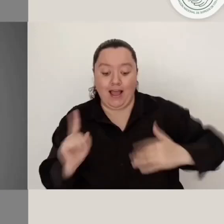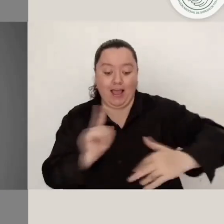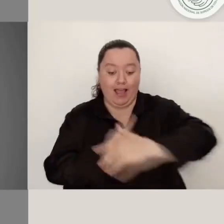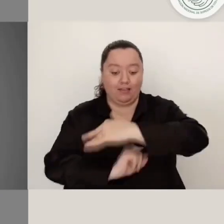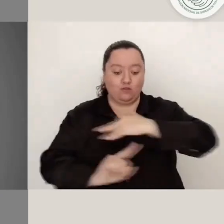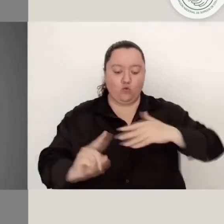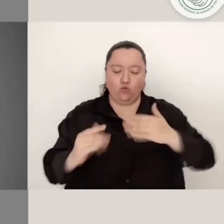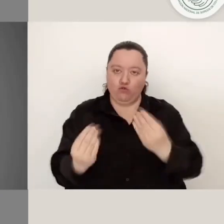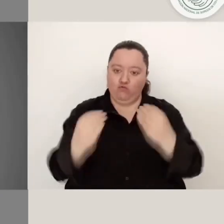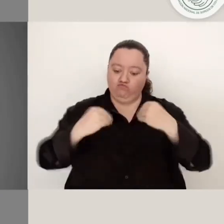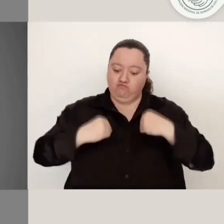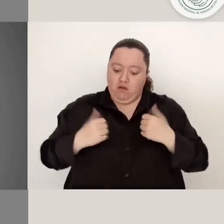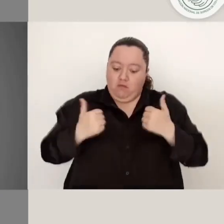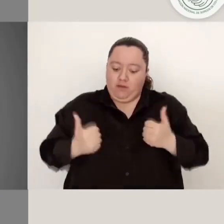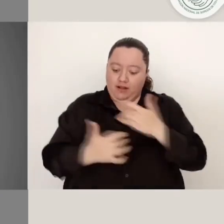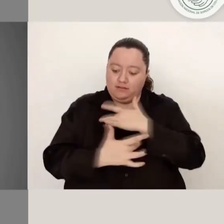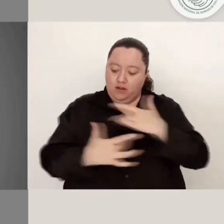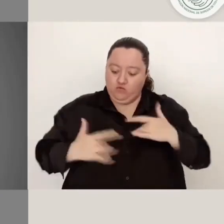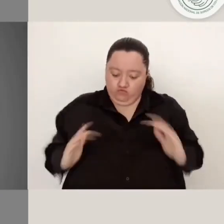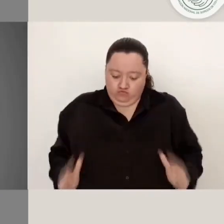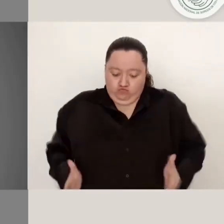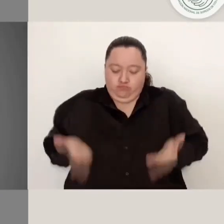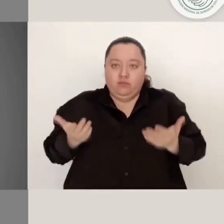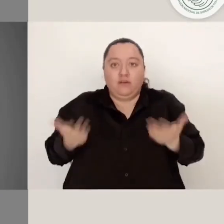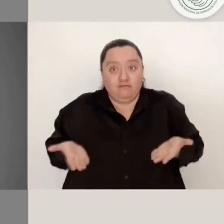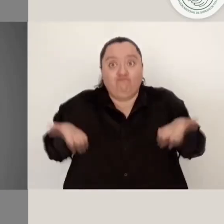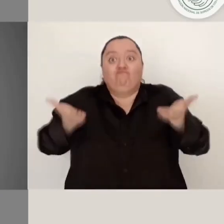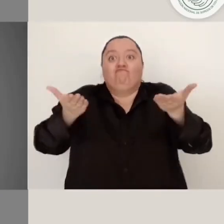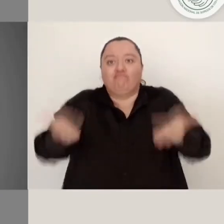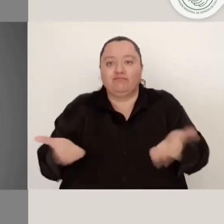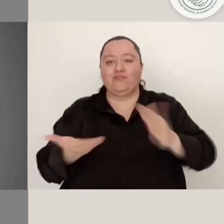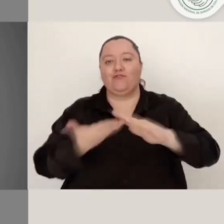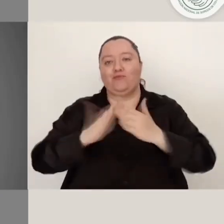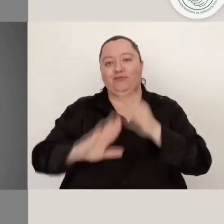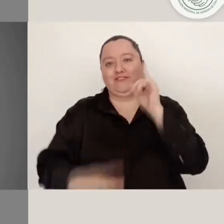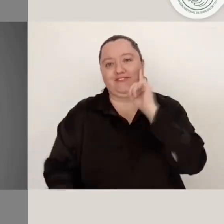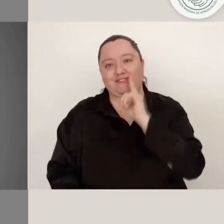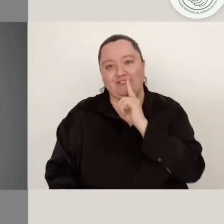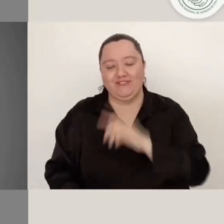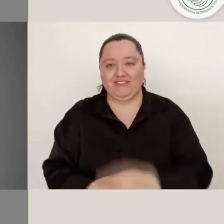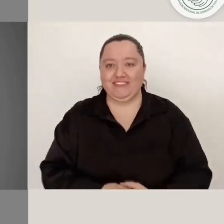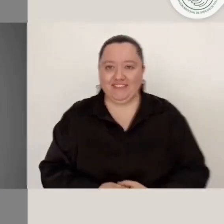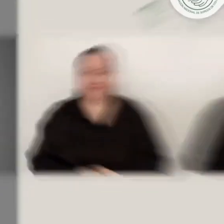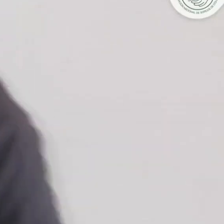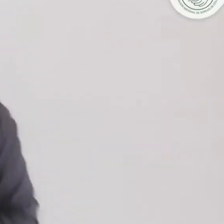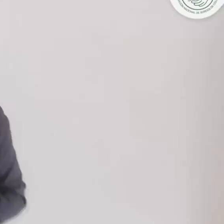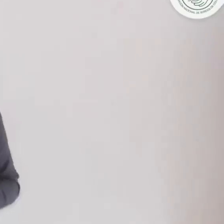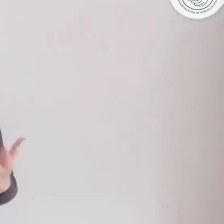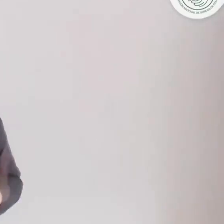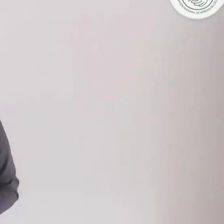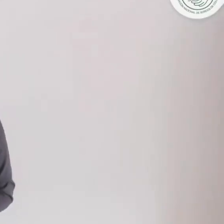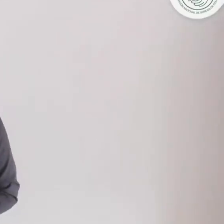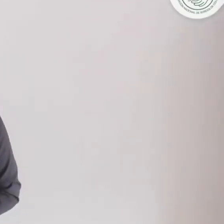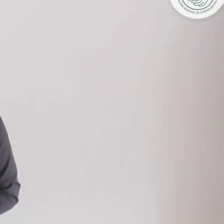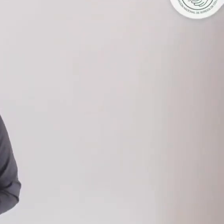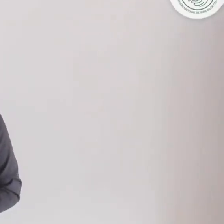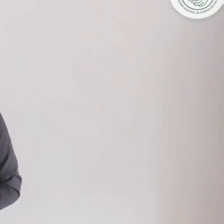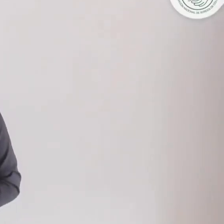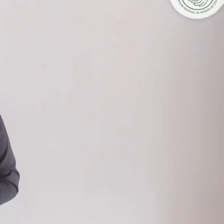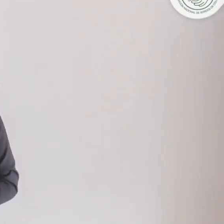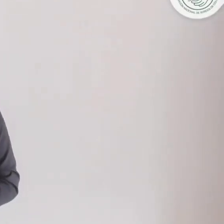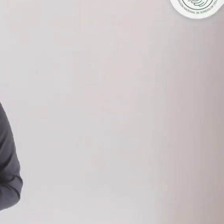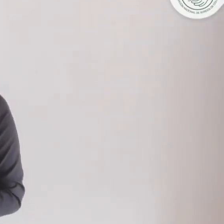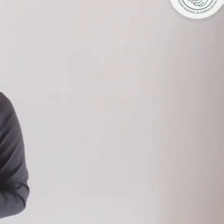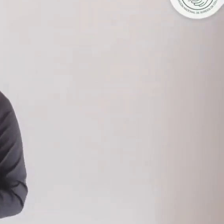por ende crear un entorno de bienestar y de mayor salud para la comunidad sorda. ¿Vieron? Este